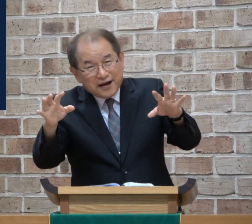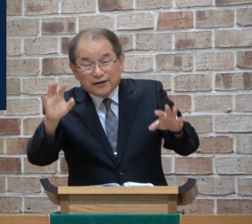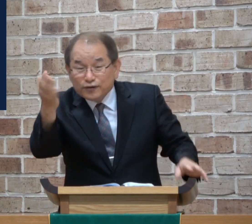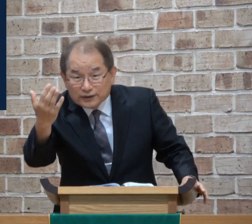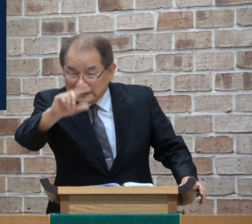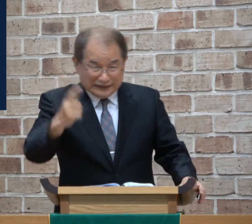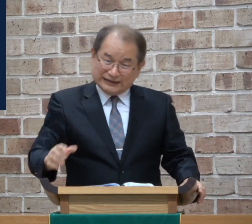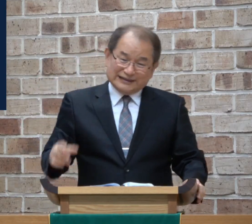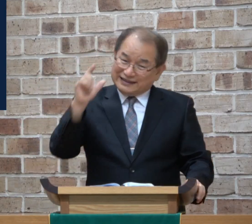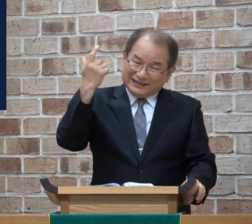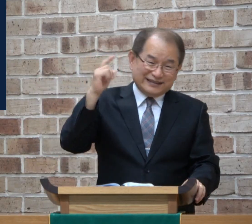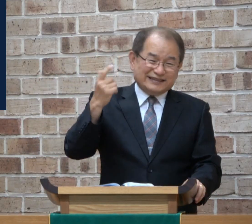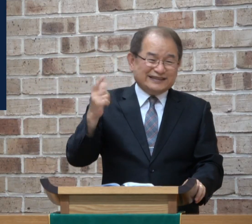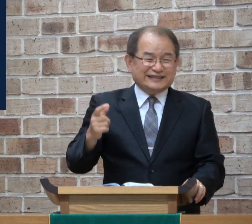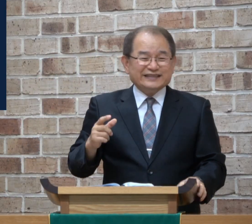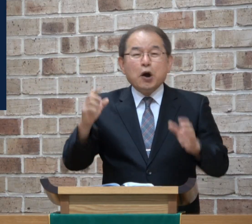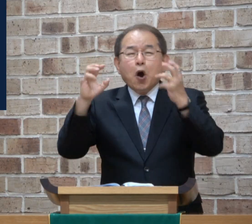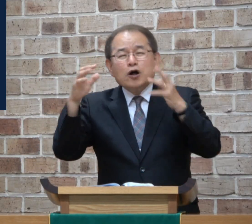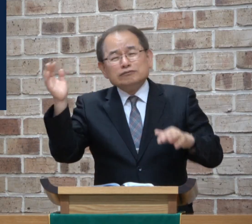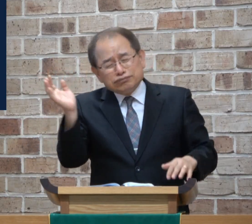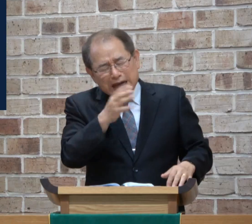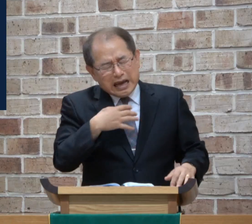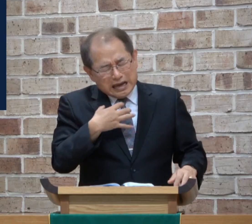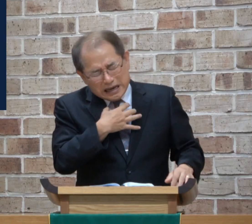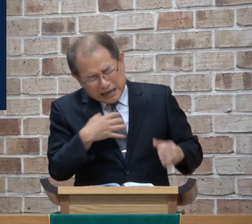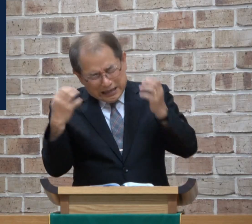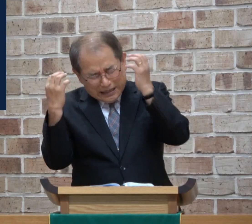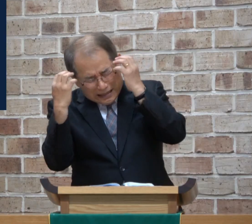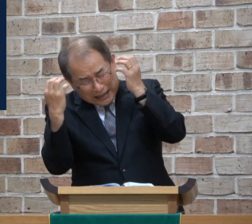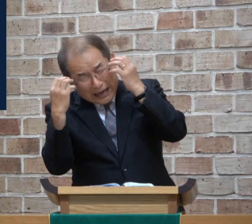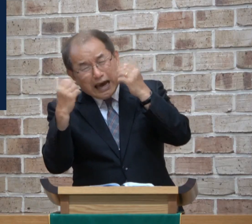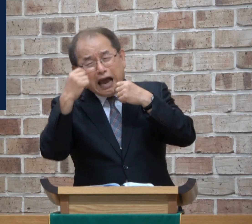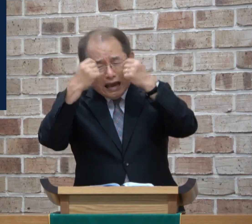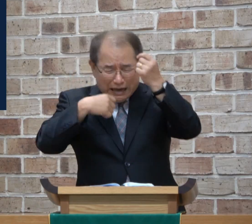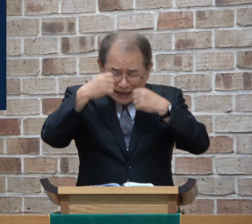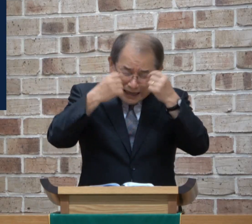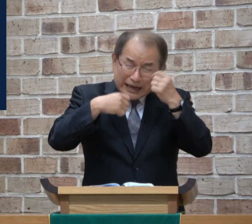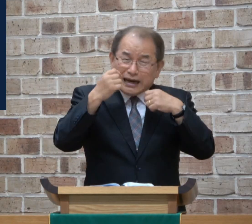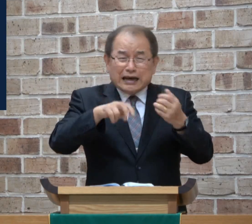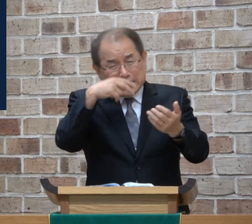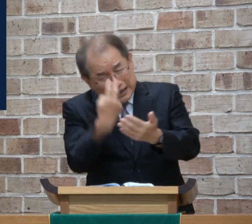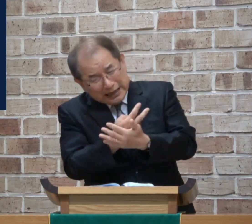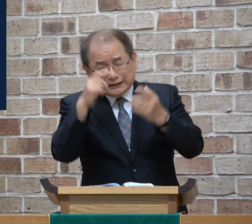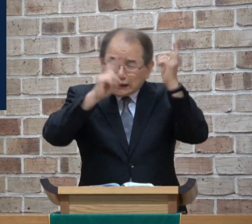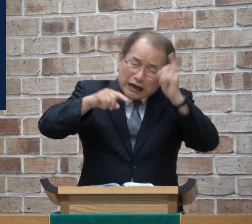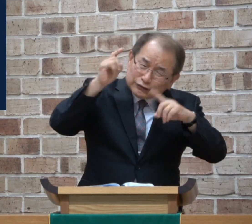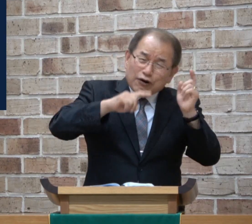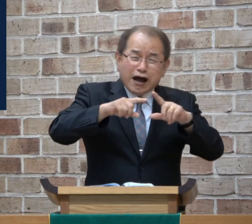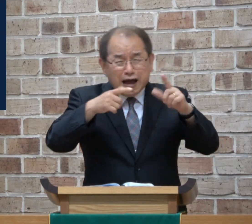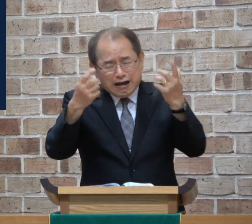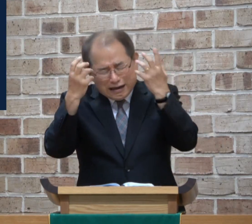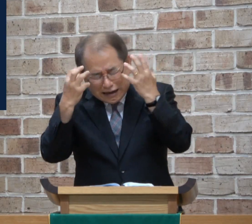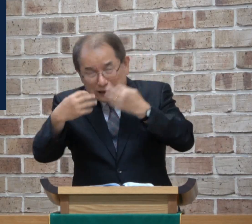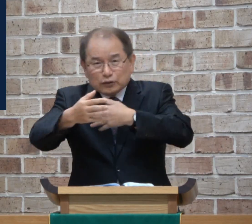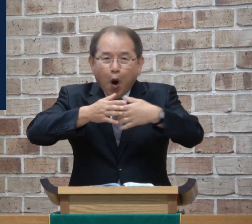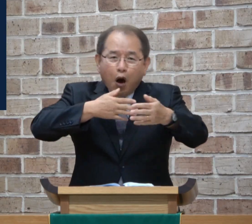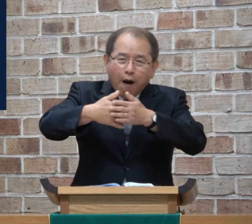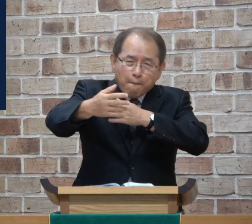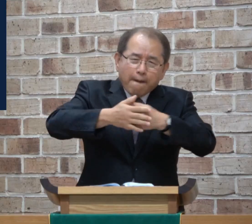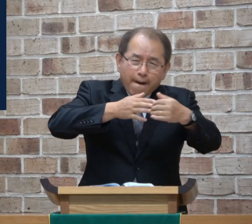그냥 이 자리에 올라서기까지 그냥 자연적으로 쉽게 올라선 것이 아닙니다. 날마다 울고 넘어지고 다치고 많은